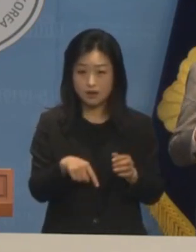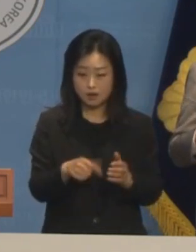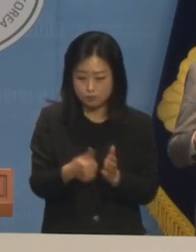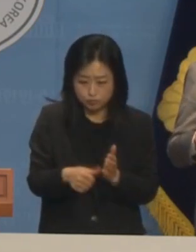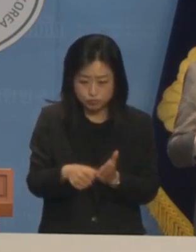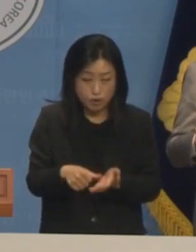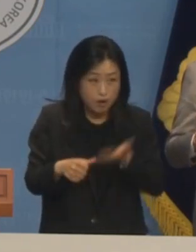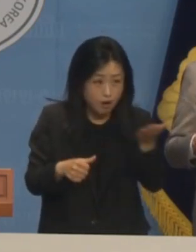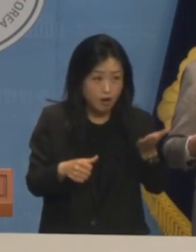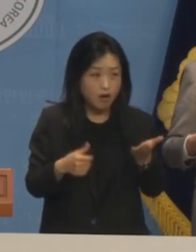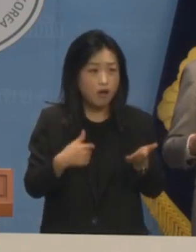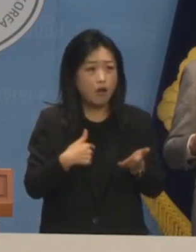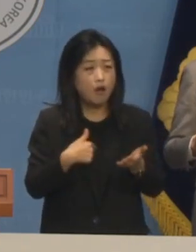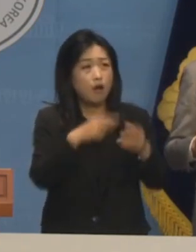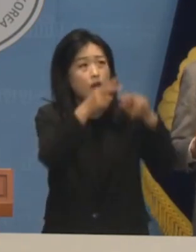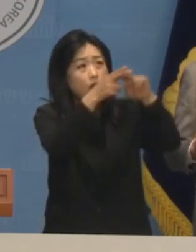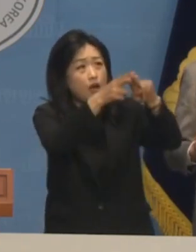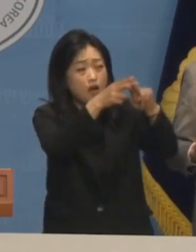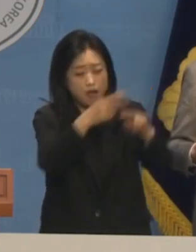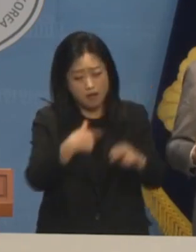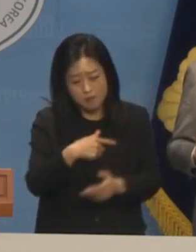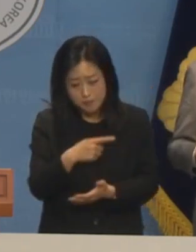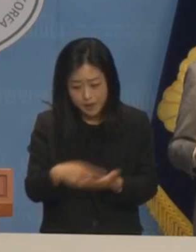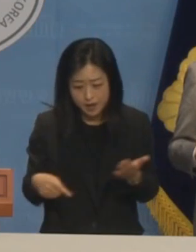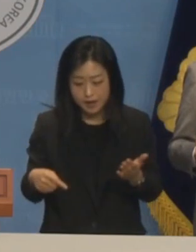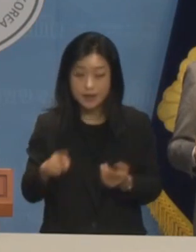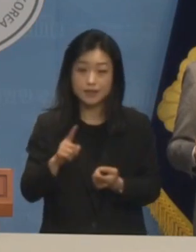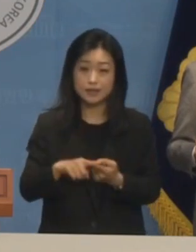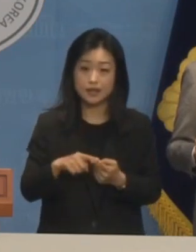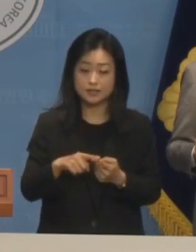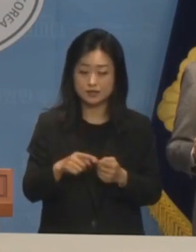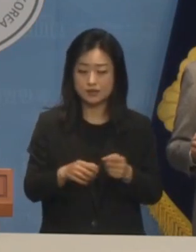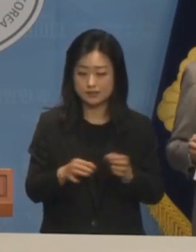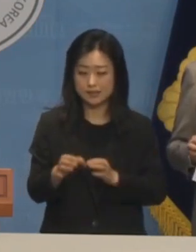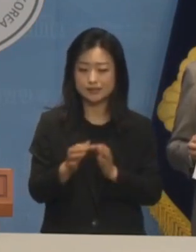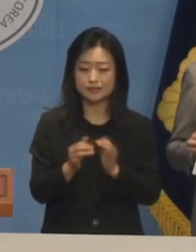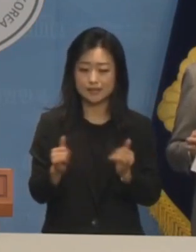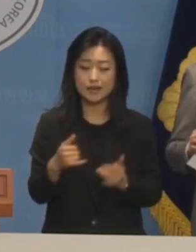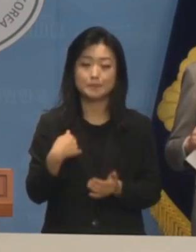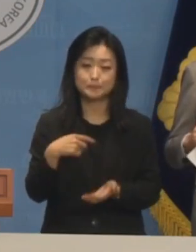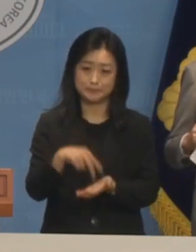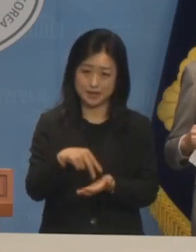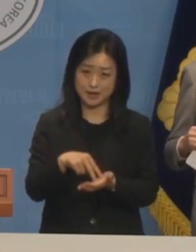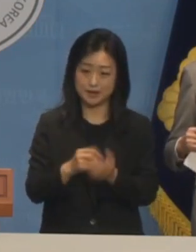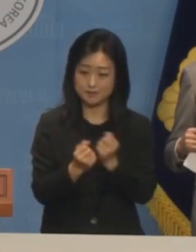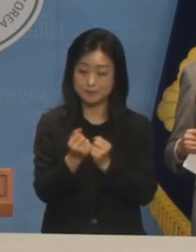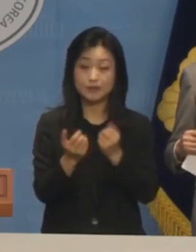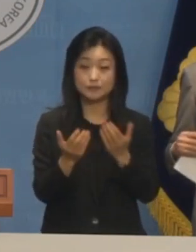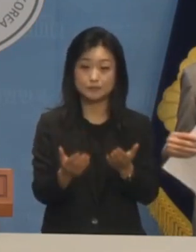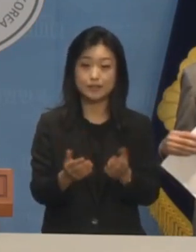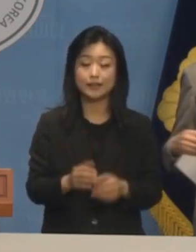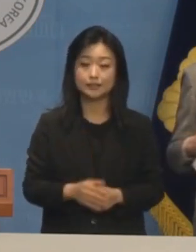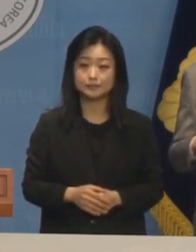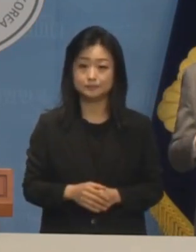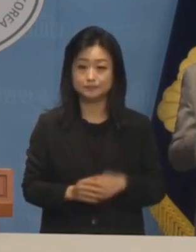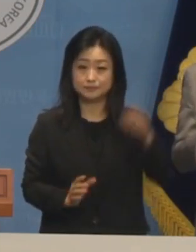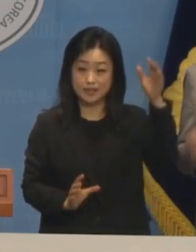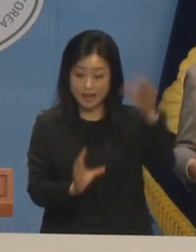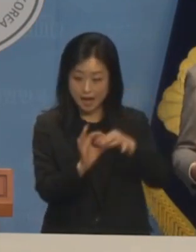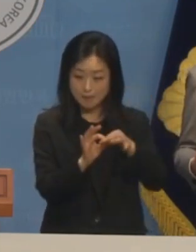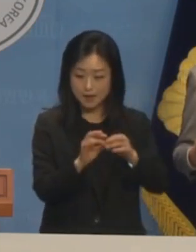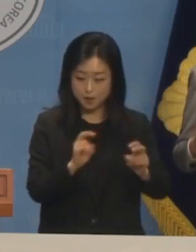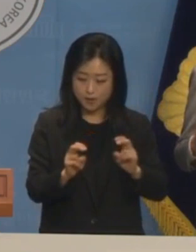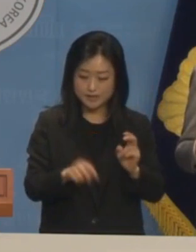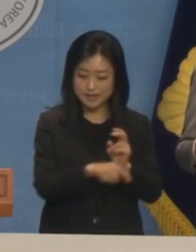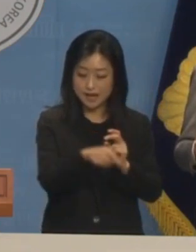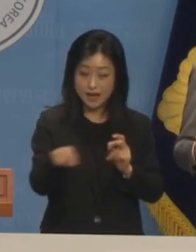문제에 시달리면서 어려움을 겪고 있는지 저희 중소상인 입점업체의 발언을 들어보겠습니다. 김진우 전국가맹점주협의회